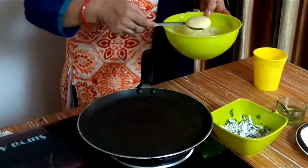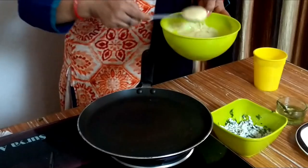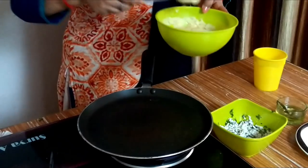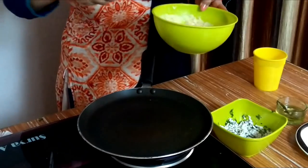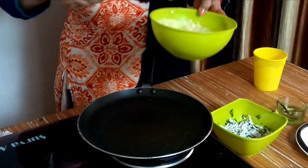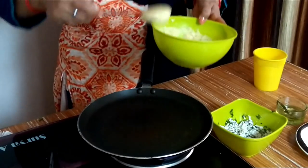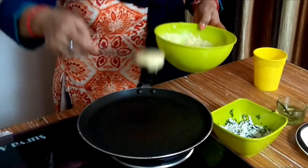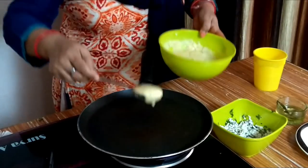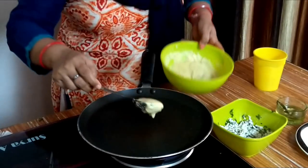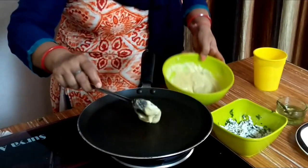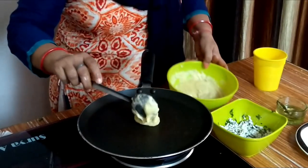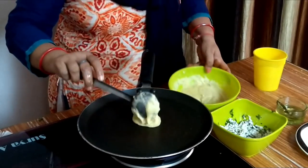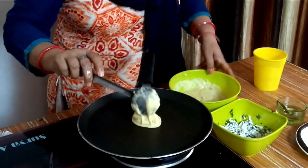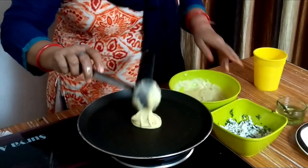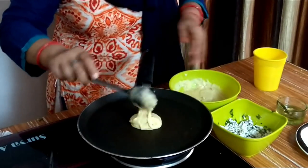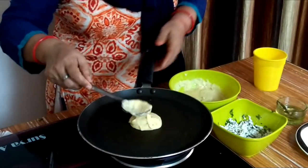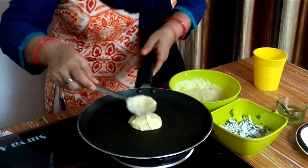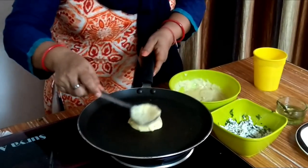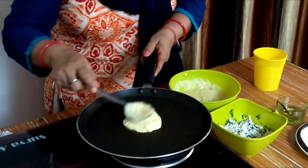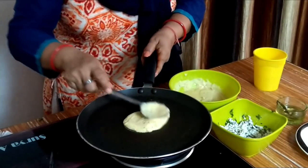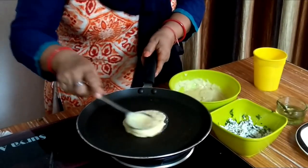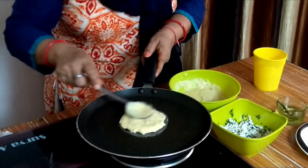और इसी तरीके से बागे चिले भी बना लेंगे